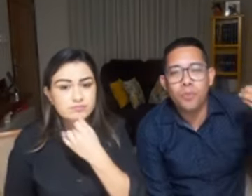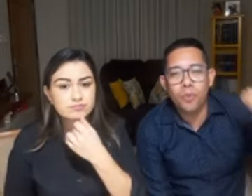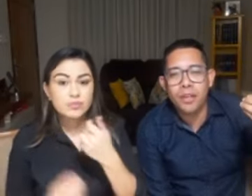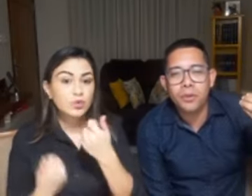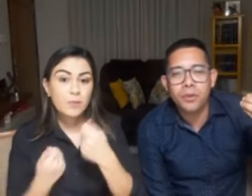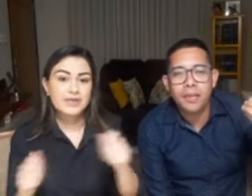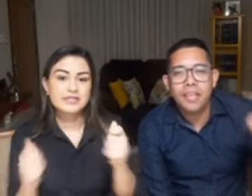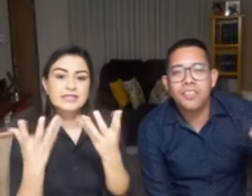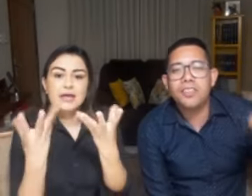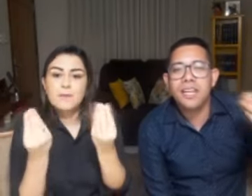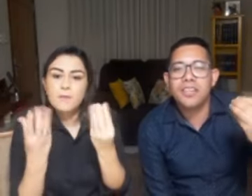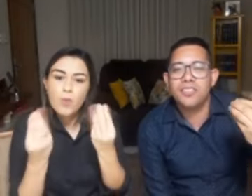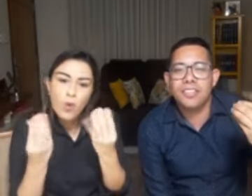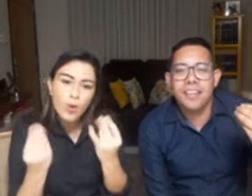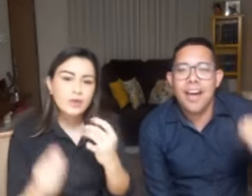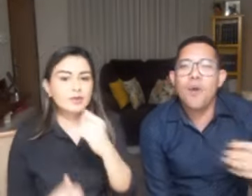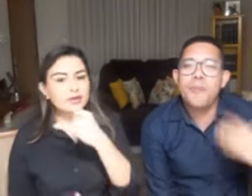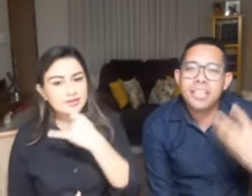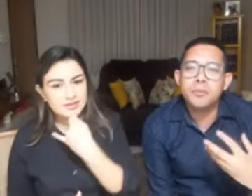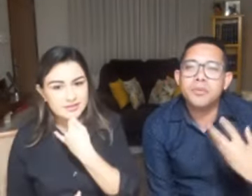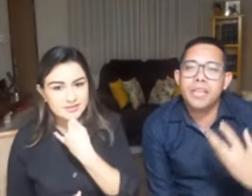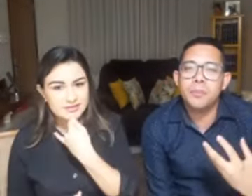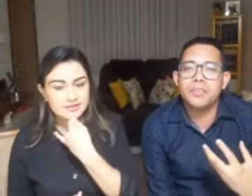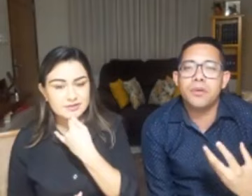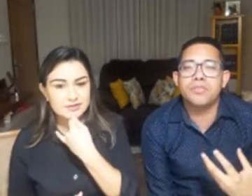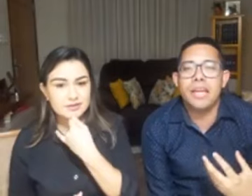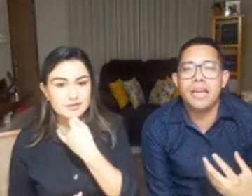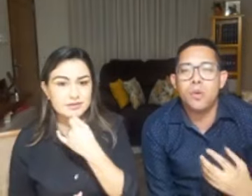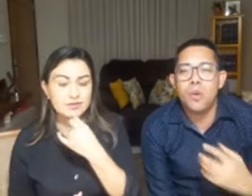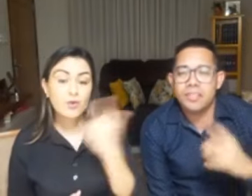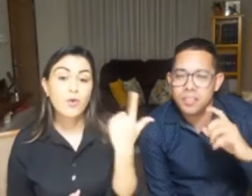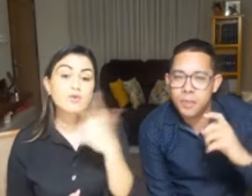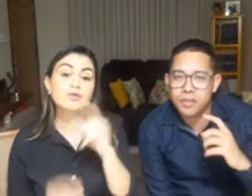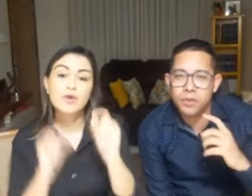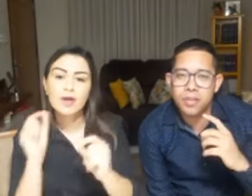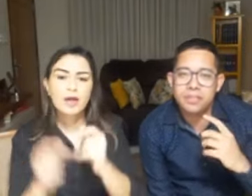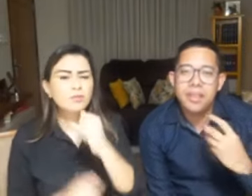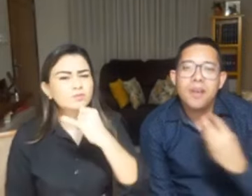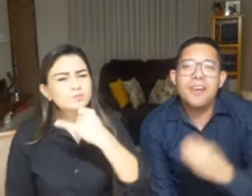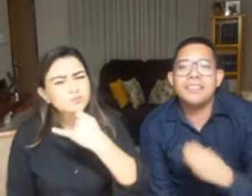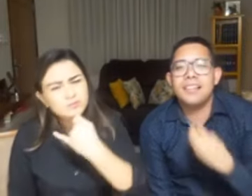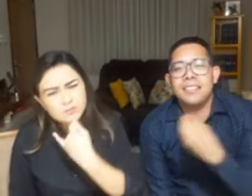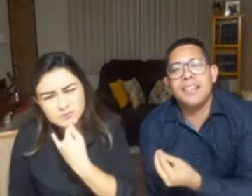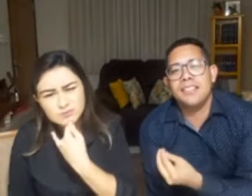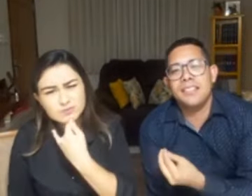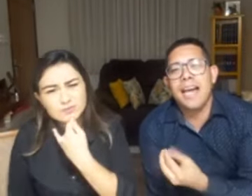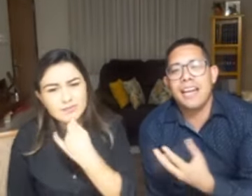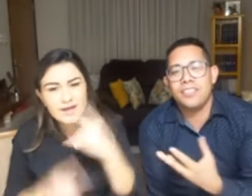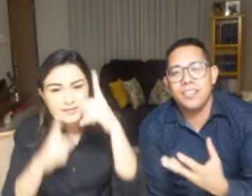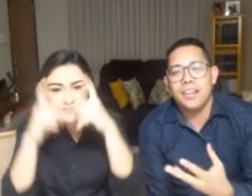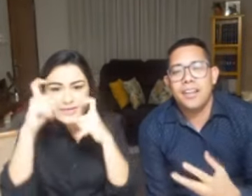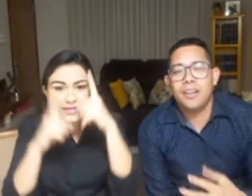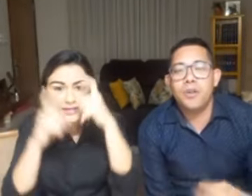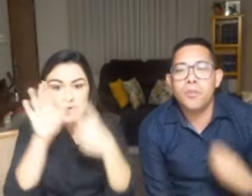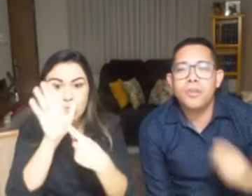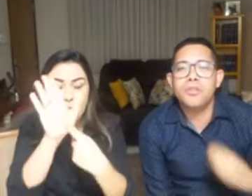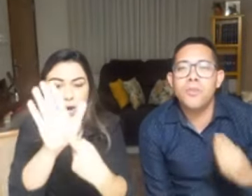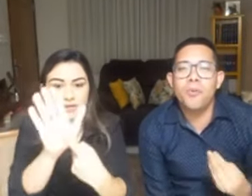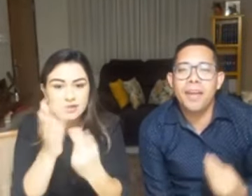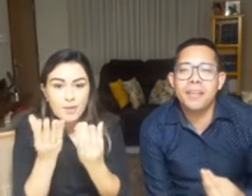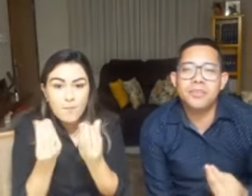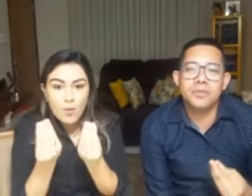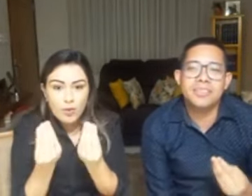de muito e de triste. Ao mesmo tempo, você consegue, com as expressões, fazer essa intensidade. Então, em